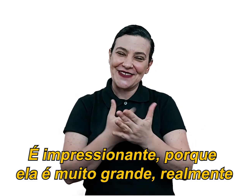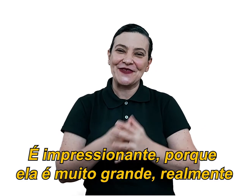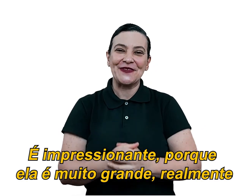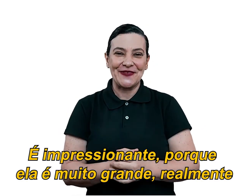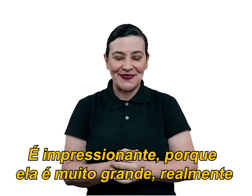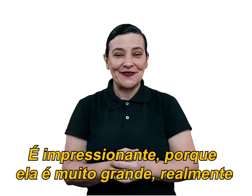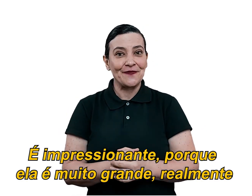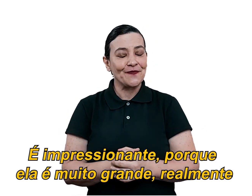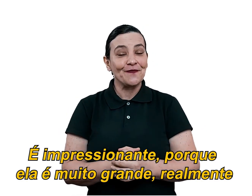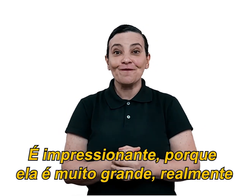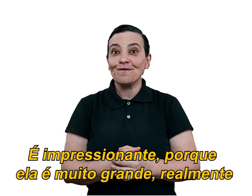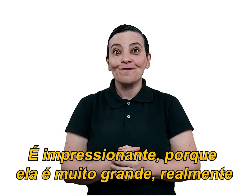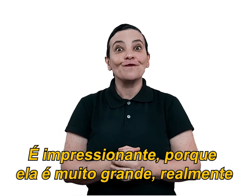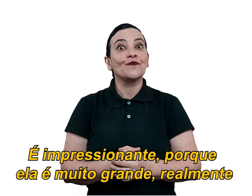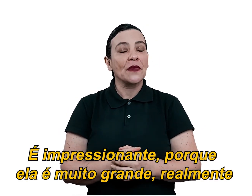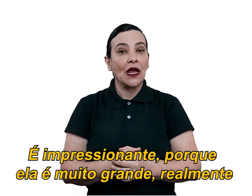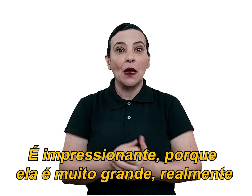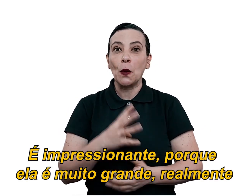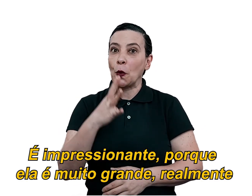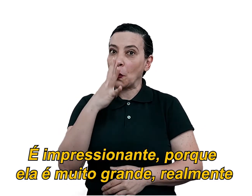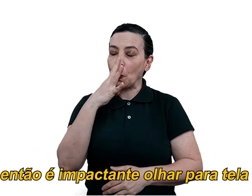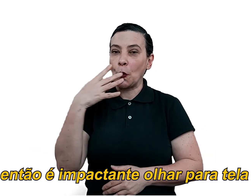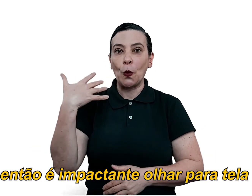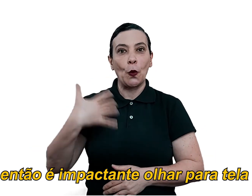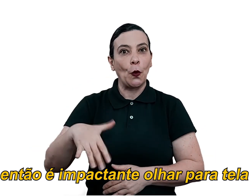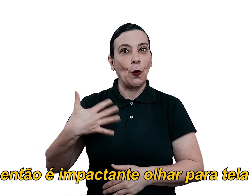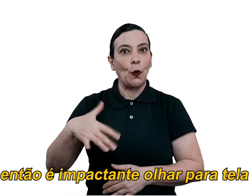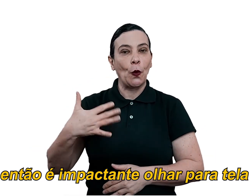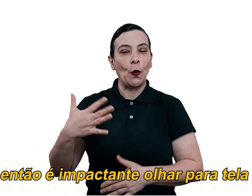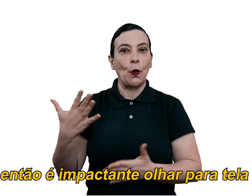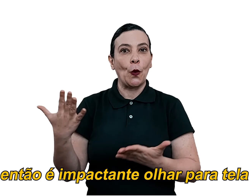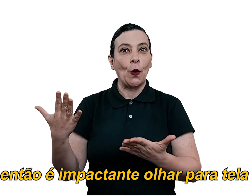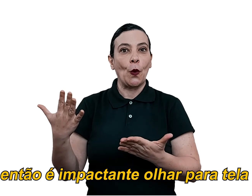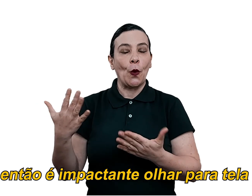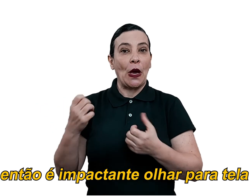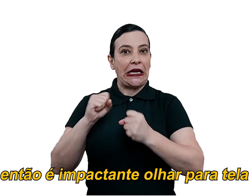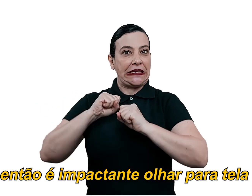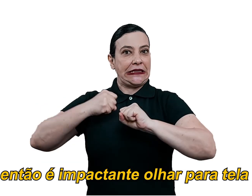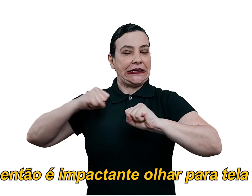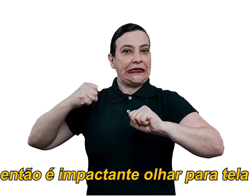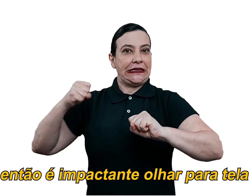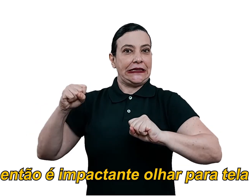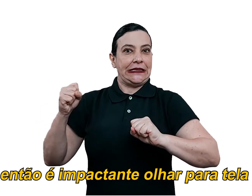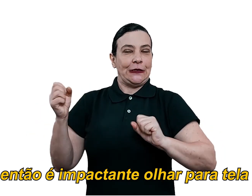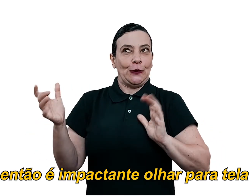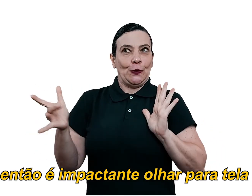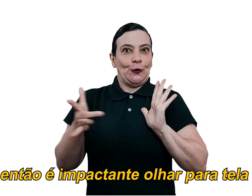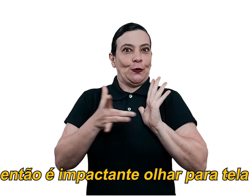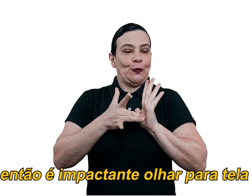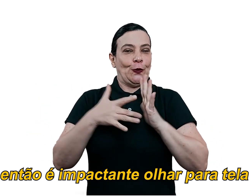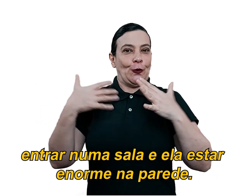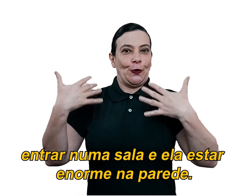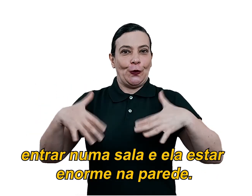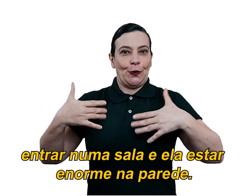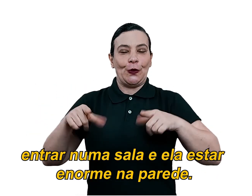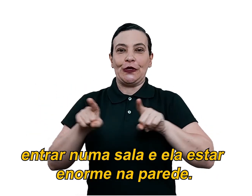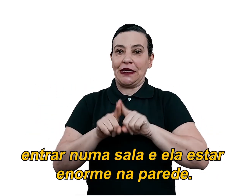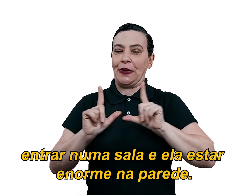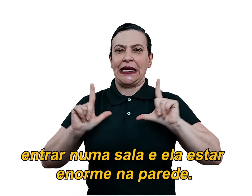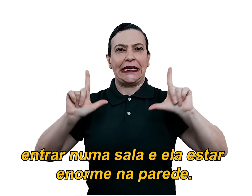Não, é impressionante porque ela é muito grande realmente, então é impactante olhar para a tela, entrar numa sala